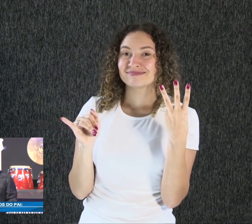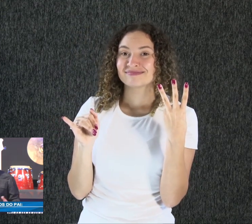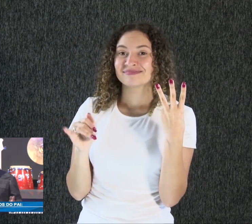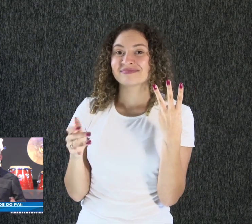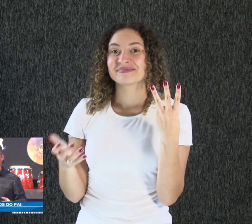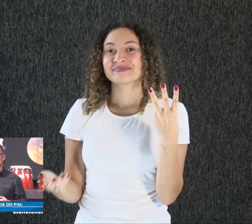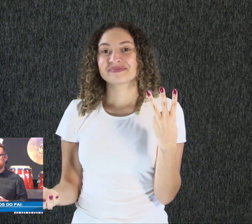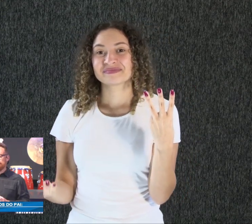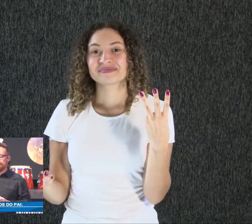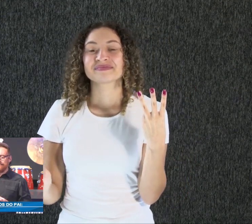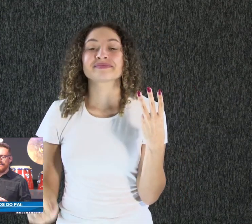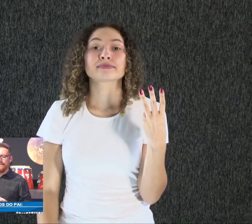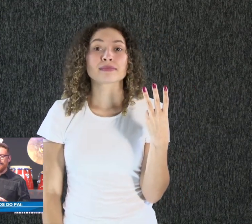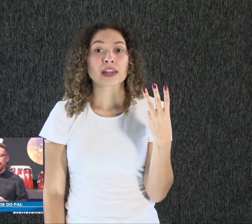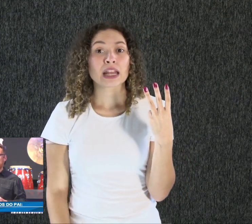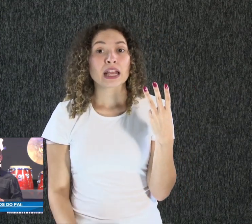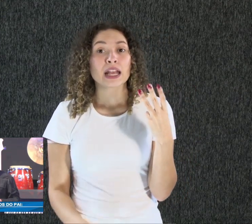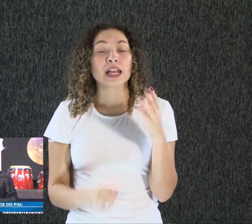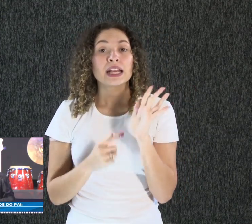para este Pai.